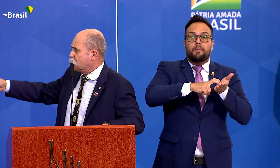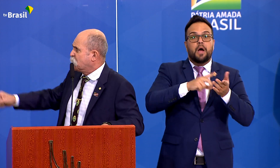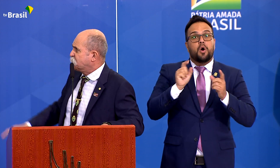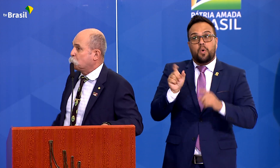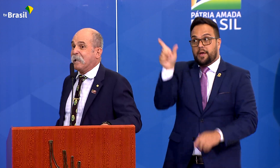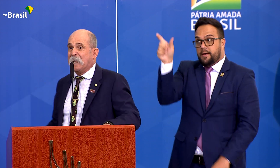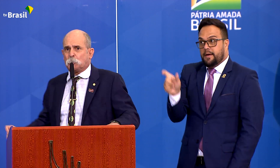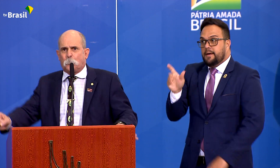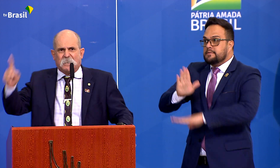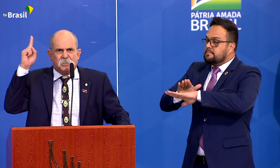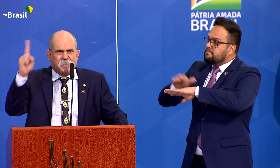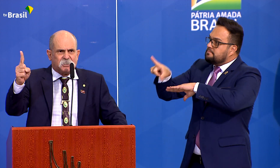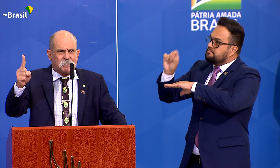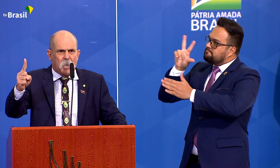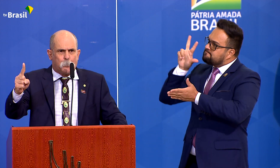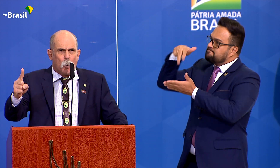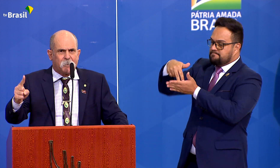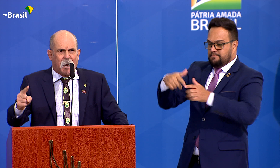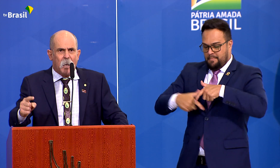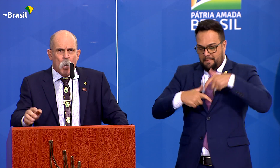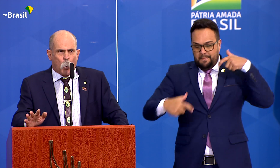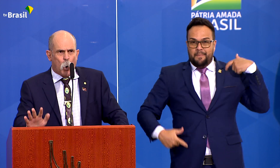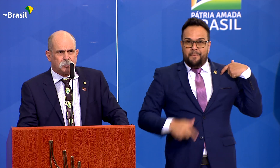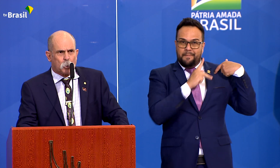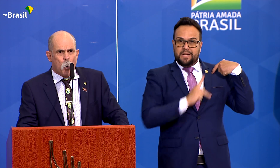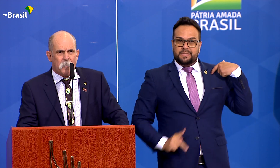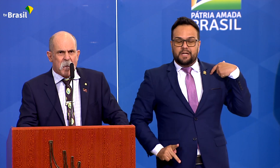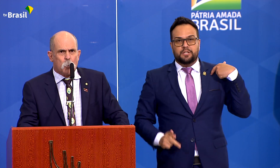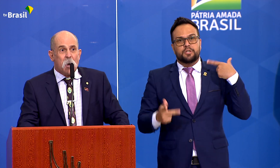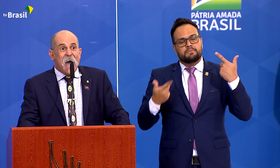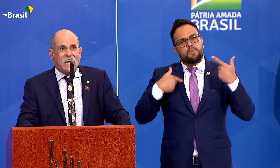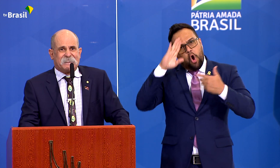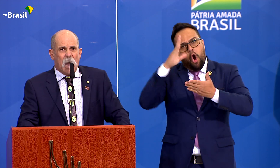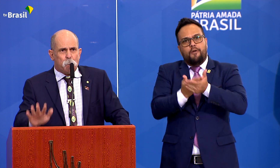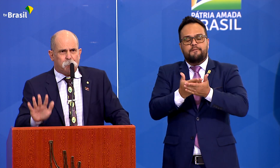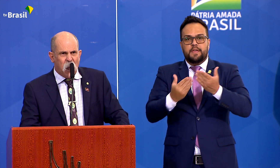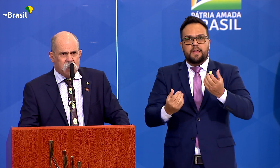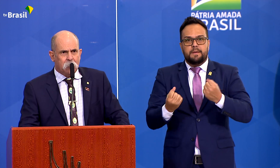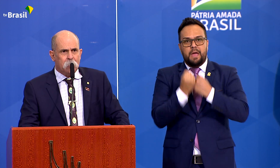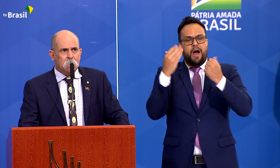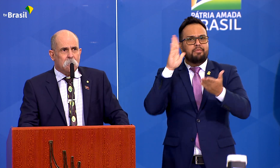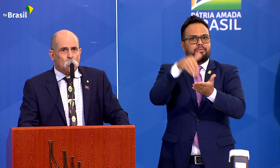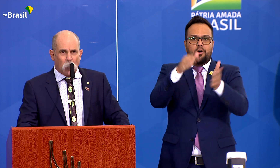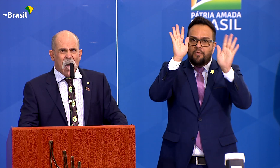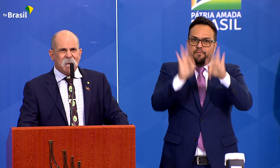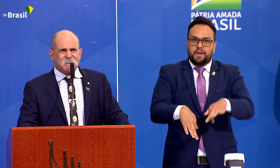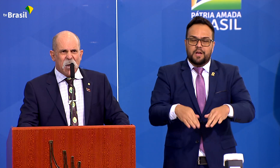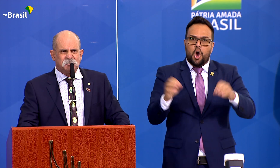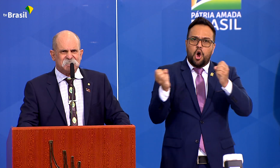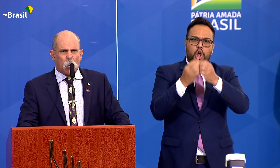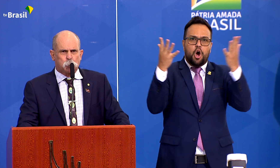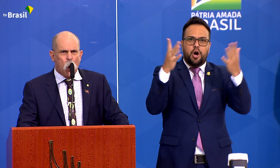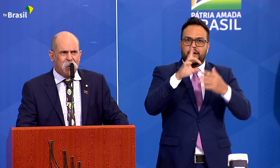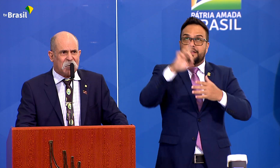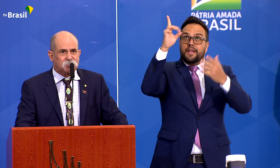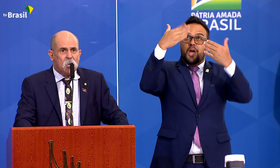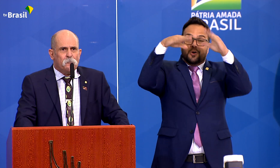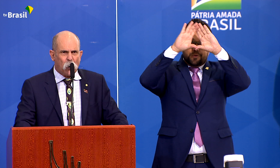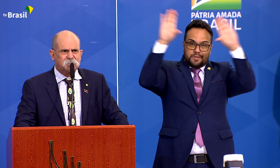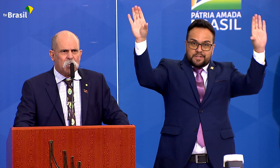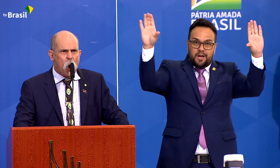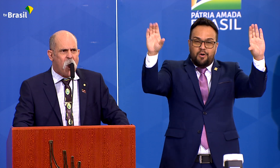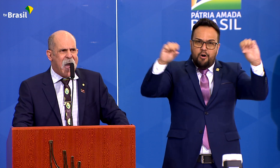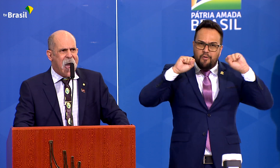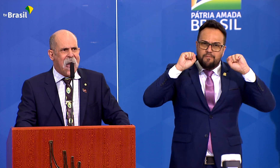e pelo senhor ter sido eleito presidente da república conte comigo até o fim glória a Deus nas Alturas